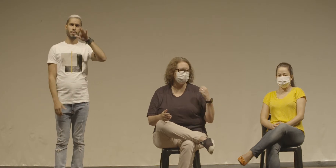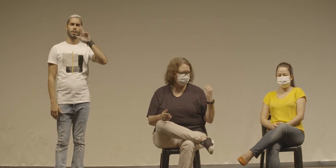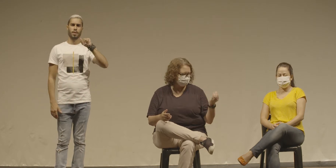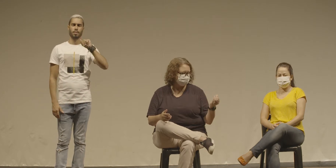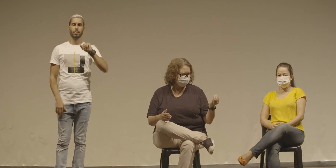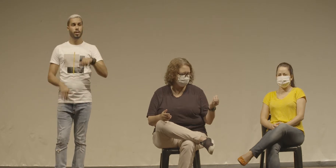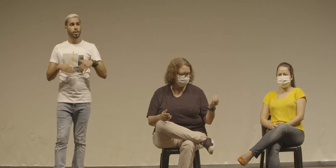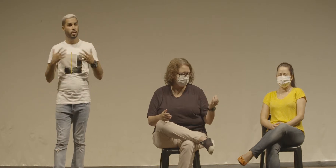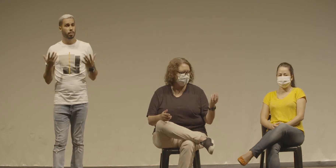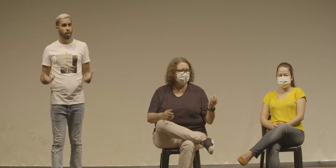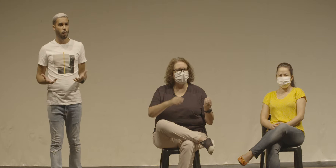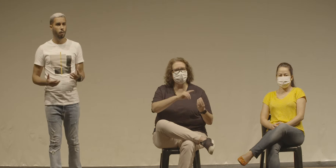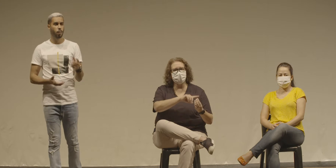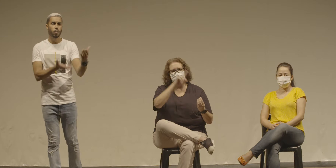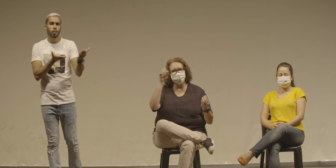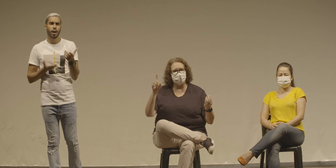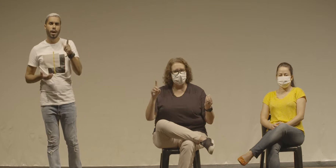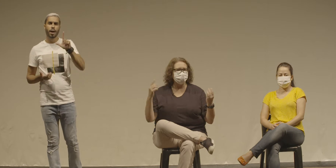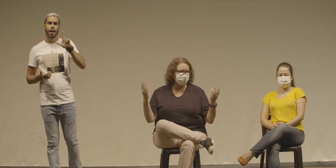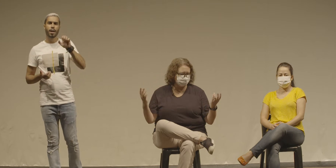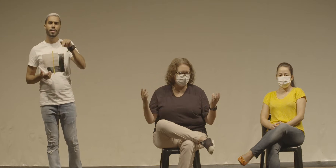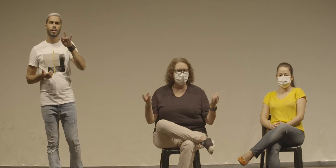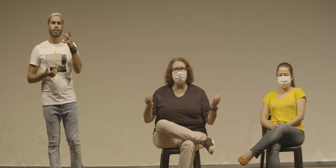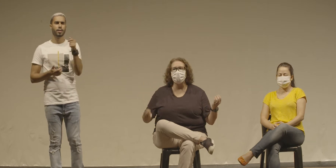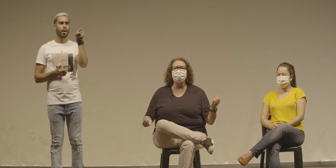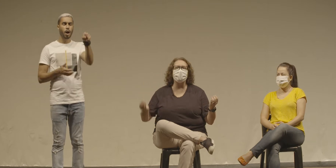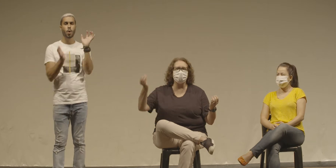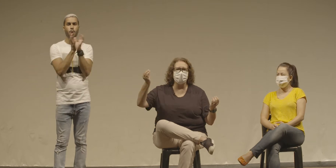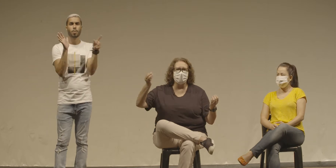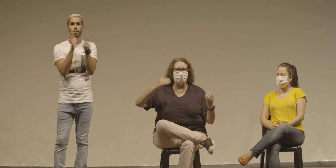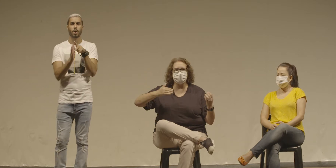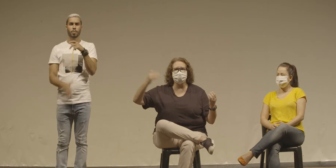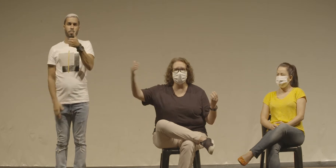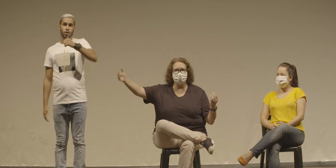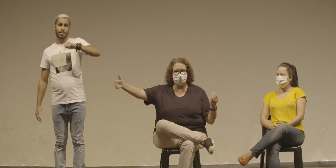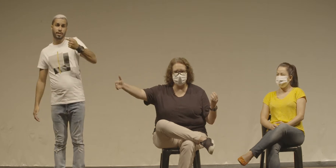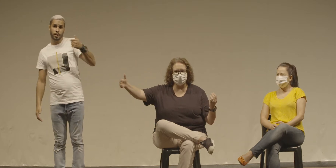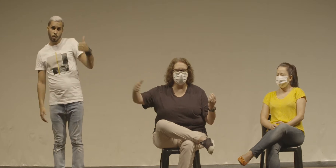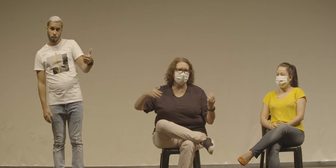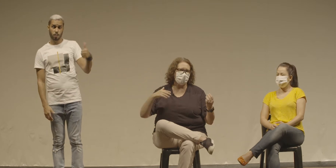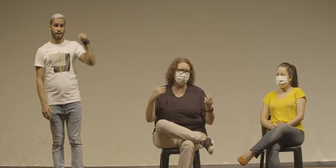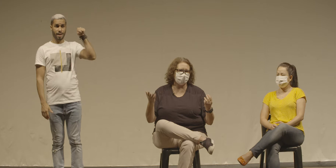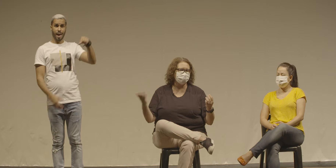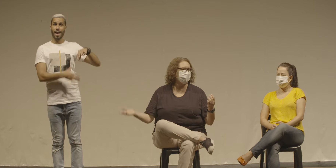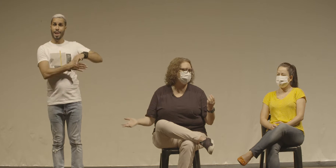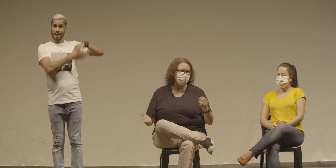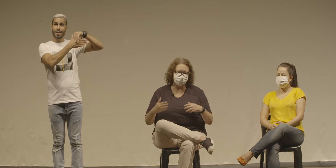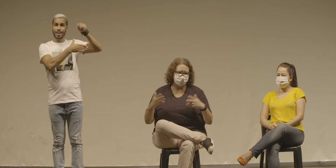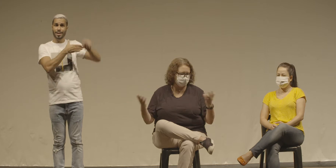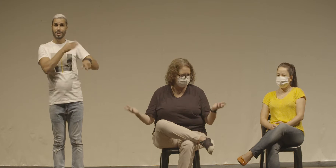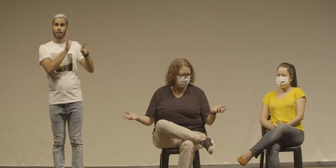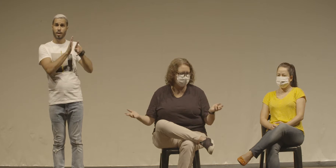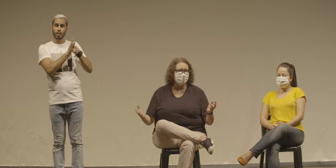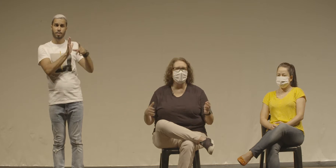da seleção de 71 e que foram as mulheres, por exemplo, que comandaram a geração posterior, que é uma geração que até